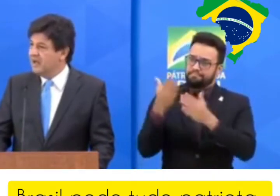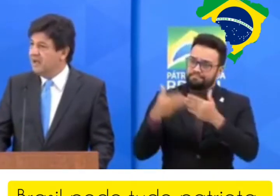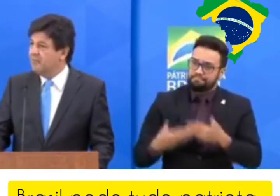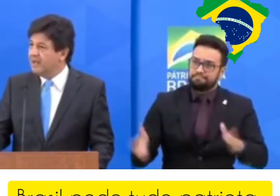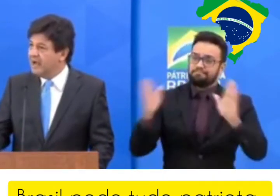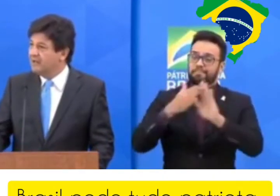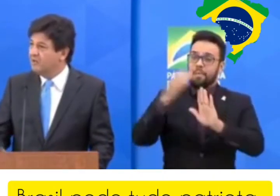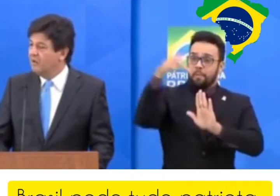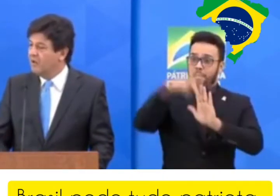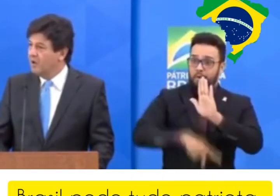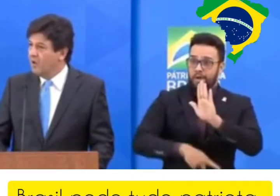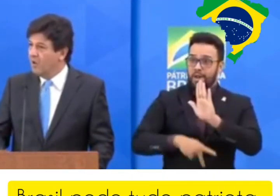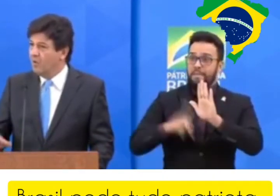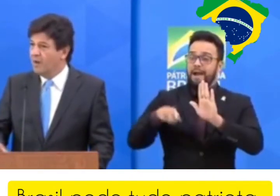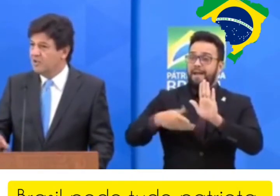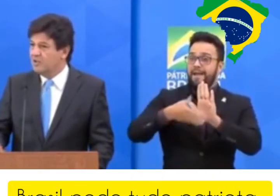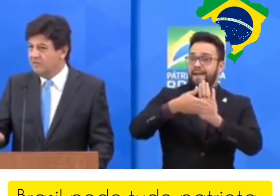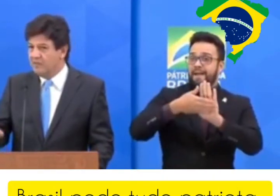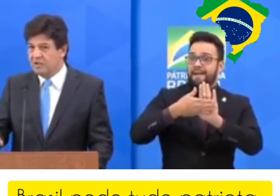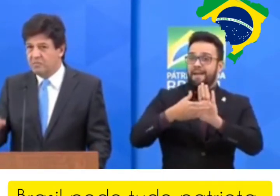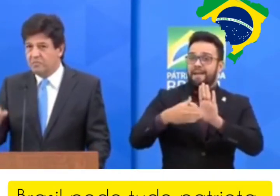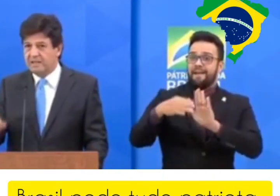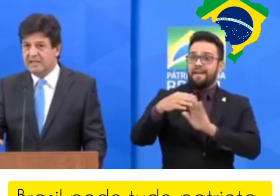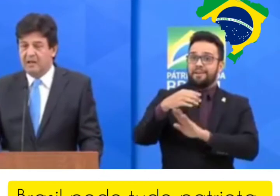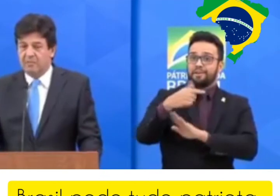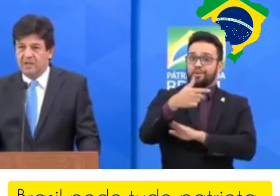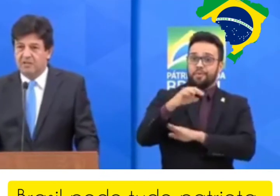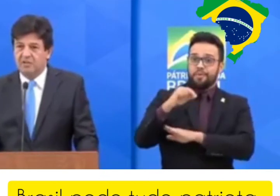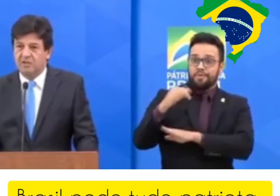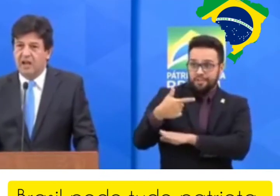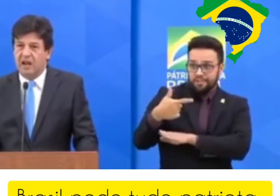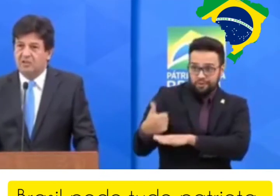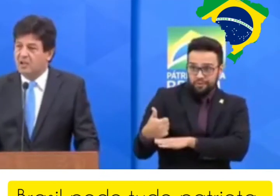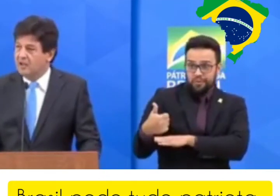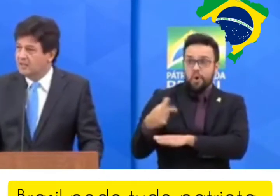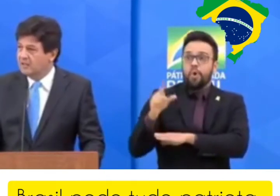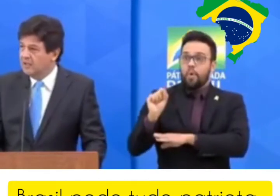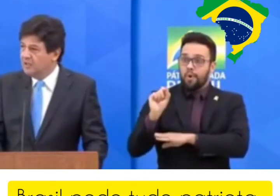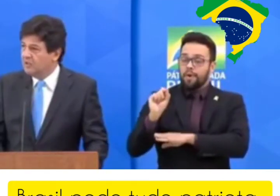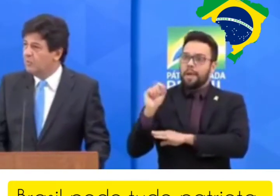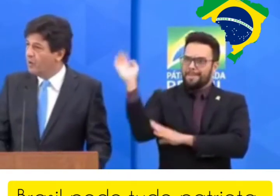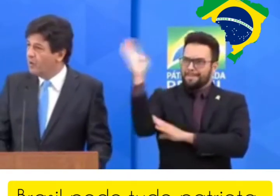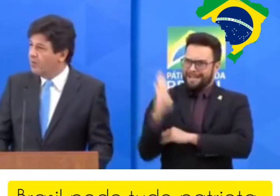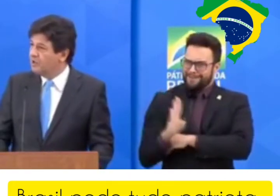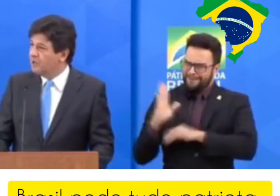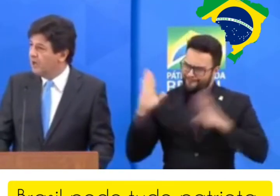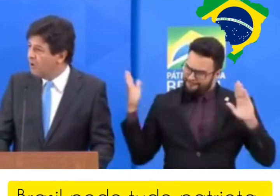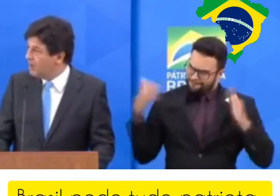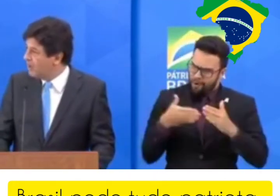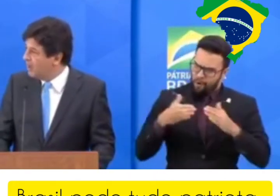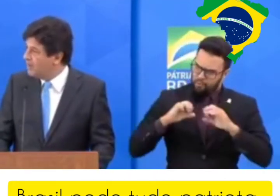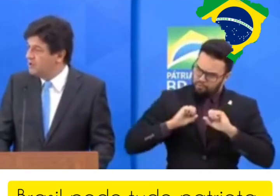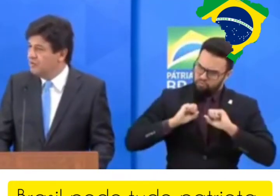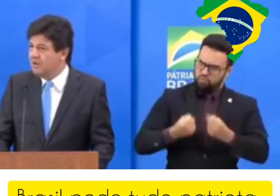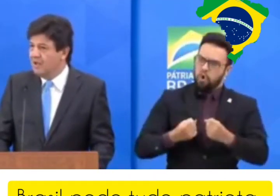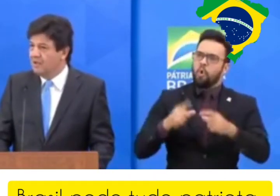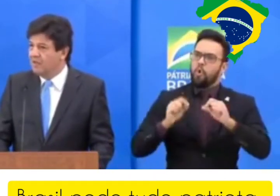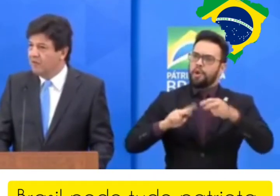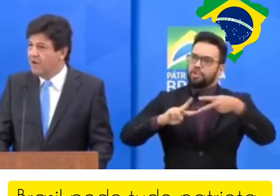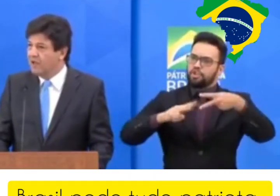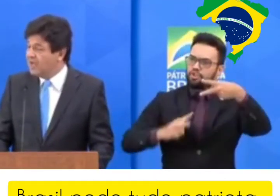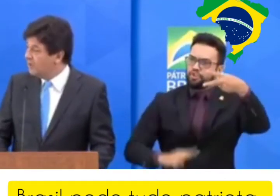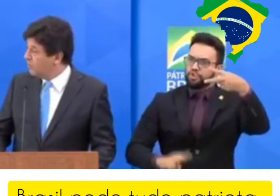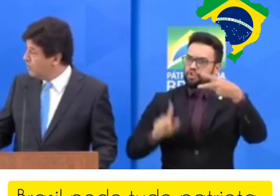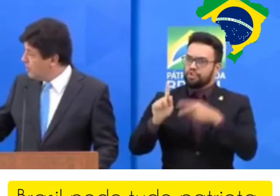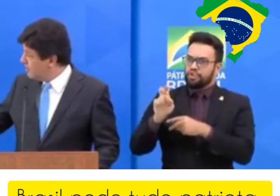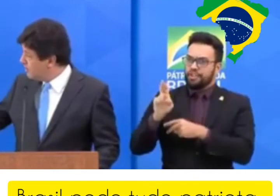precisa ser ampliado. Ou o Brasil investe pesadamente em genética, no programa Genômica Brasil, que